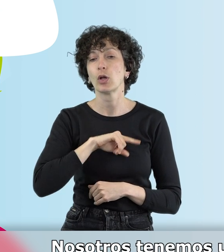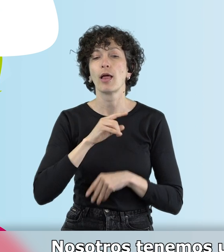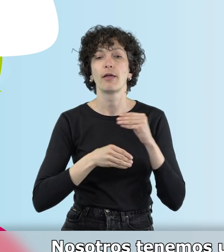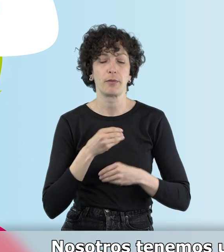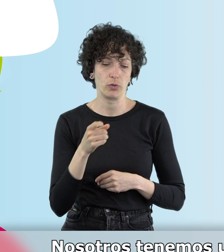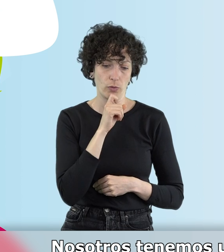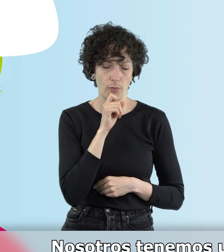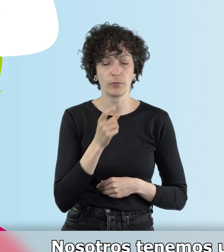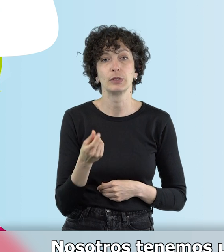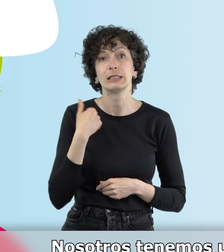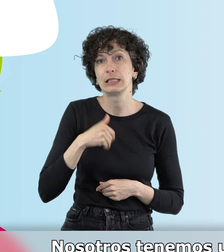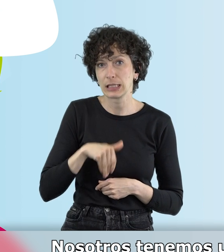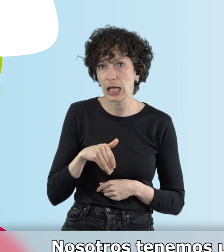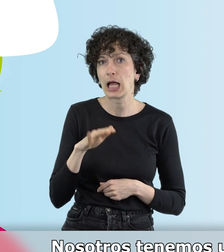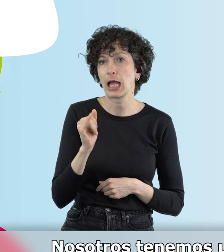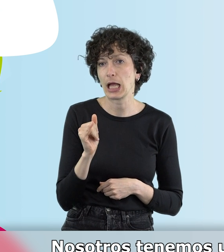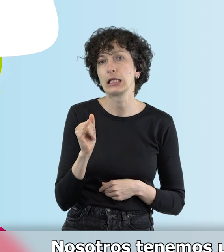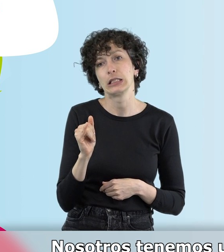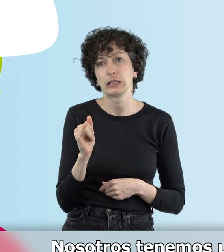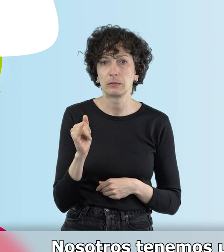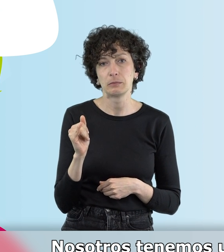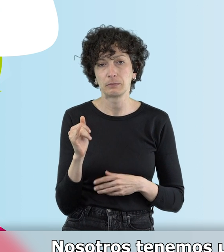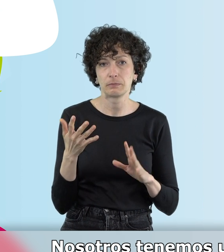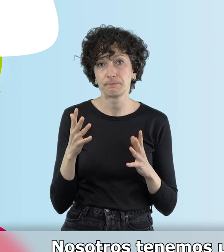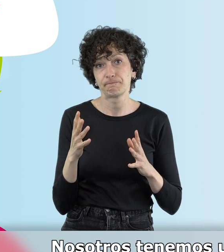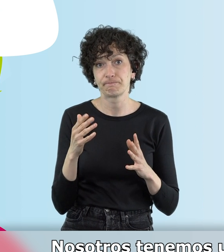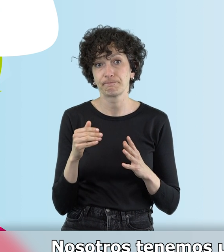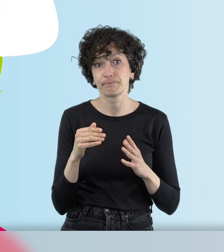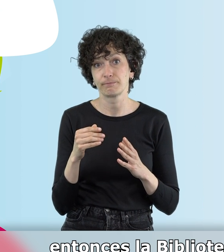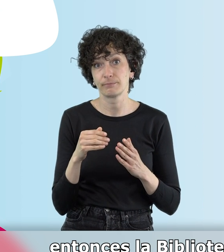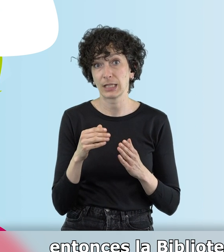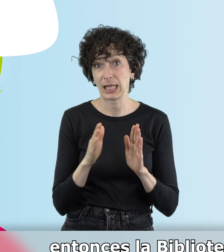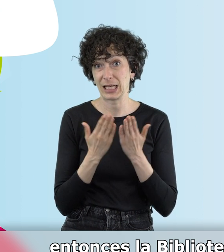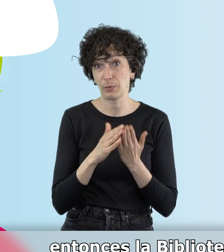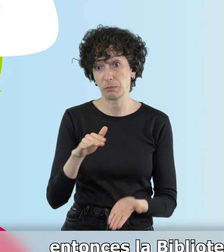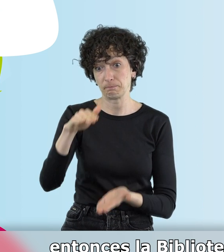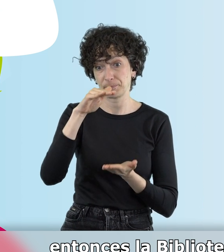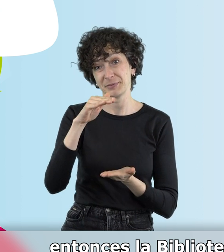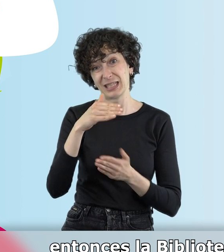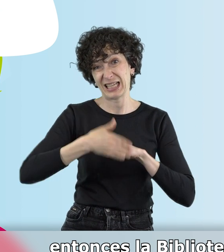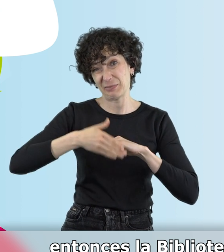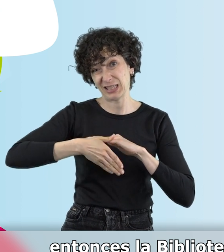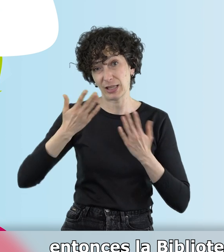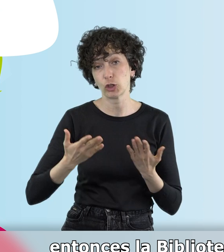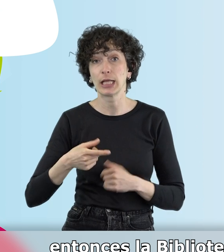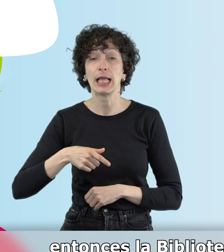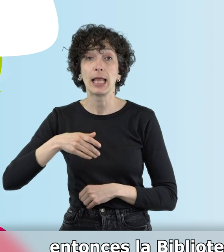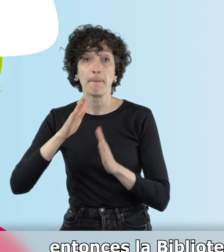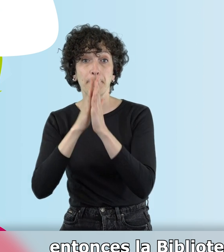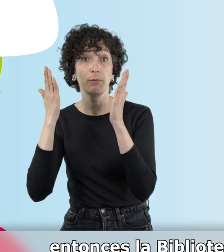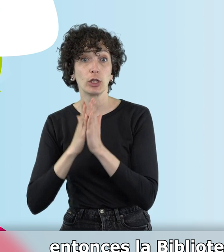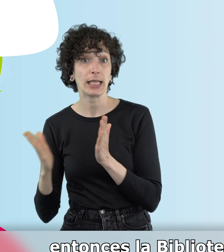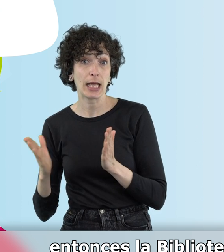es, nosotros tenemos ya una dotación ya un poco, bueno, pues limitada. Entonces, la biblioteca municipal nos